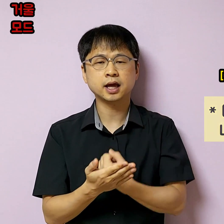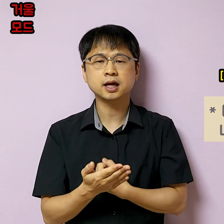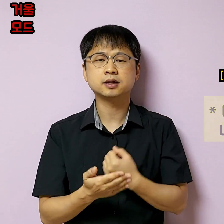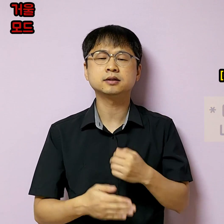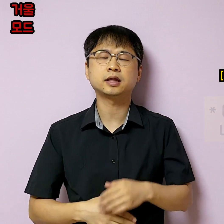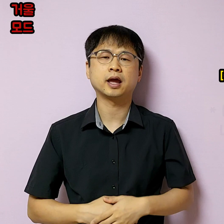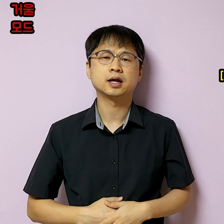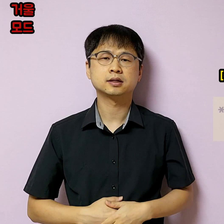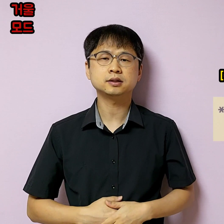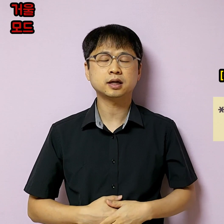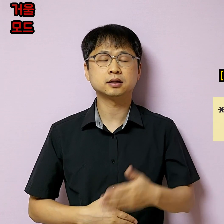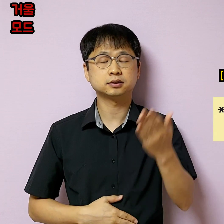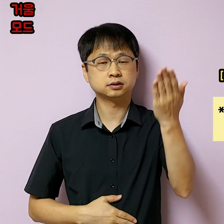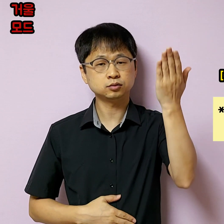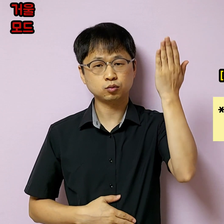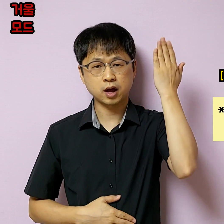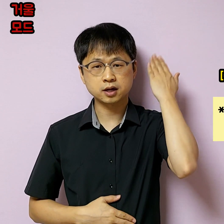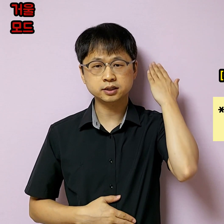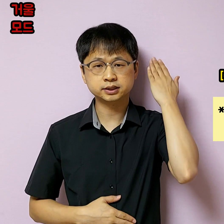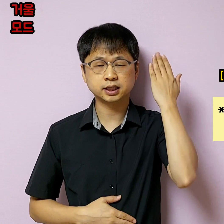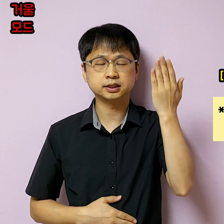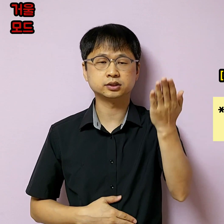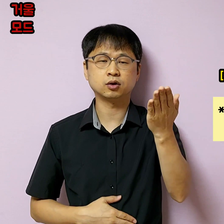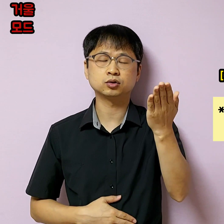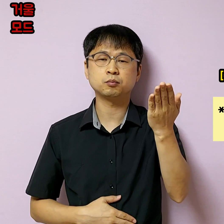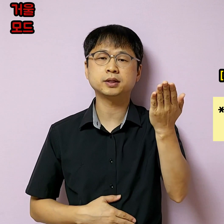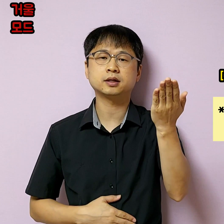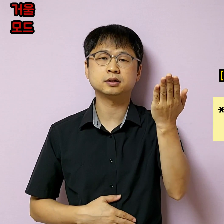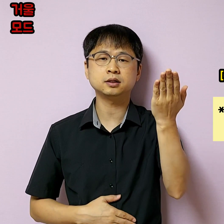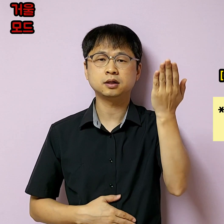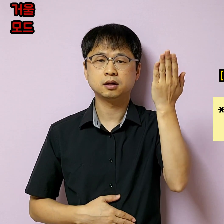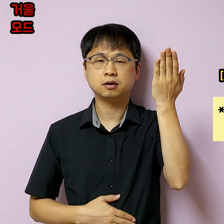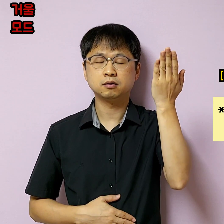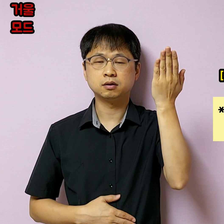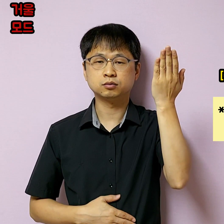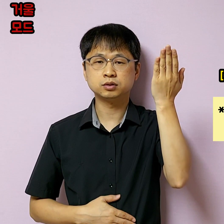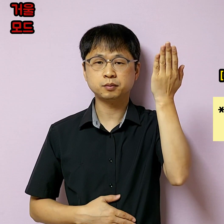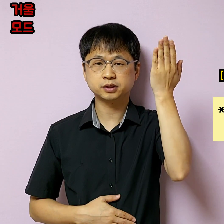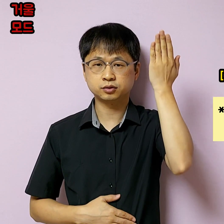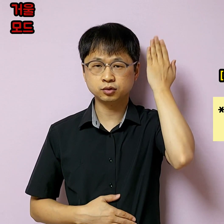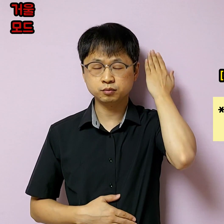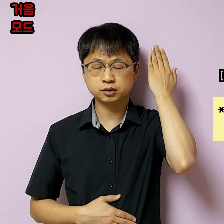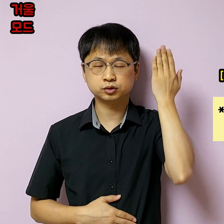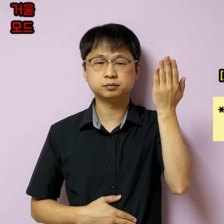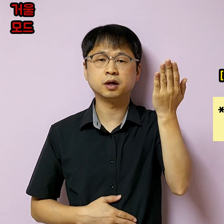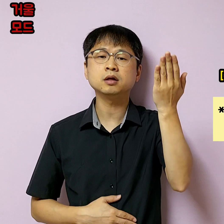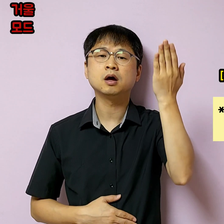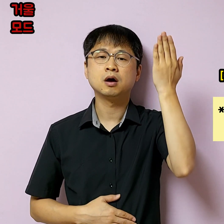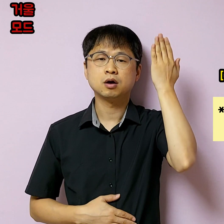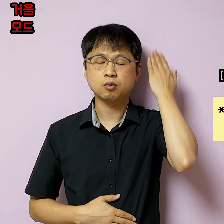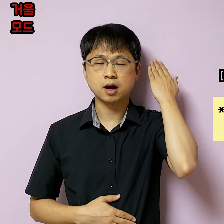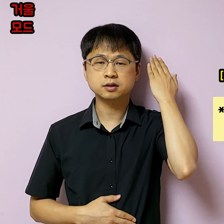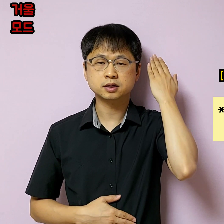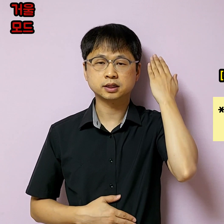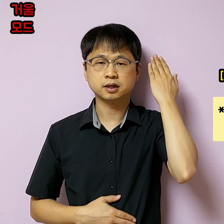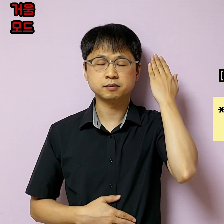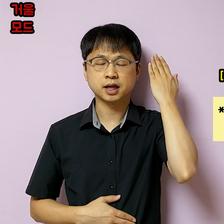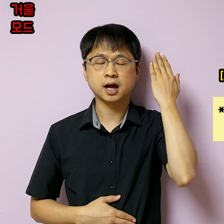안타깝게 그때라는 것은 과거의 시간이죠. 손바닥을 얼굴 옆에서 뒤로 밀어주시면 과거를